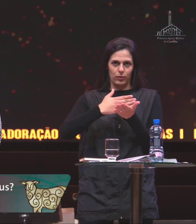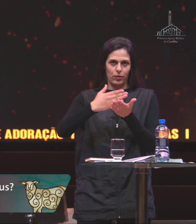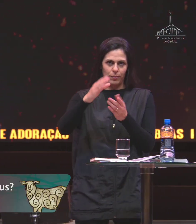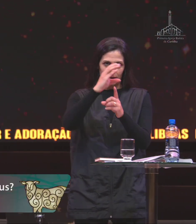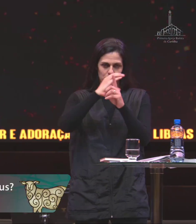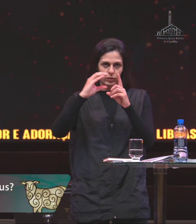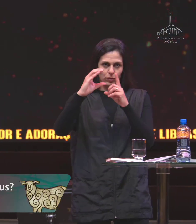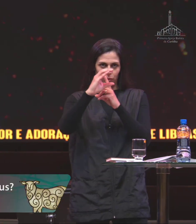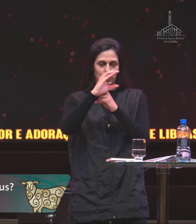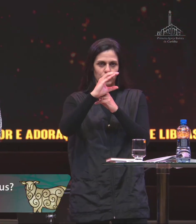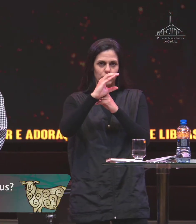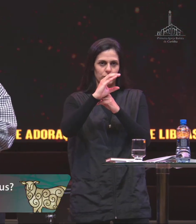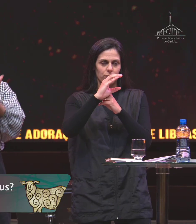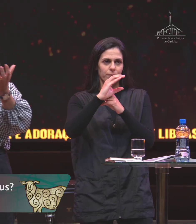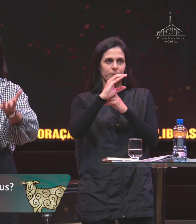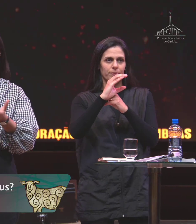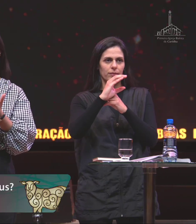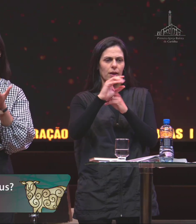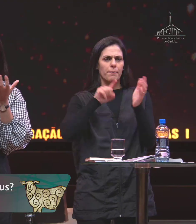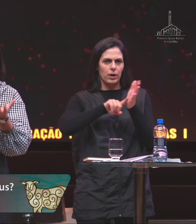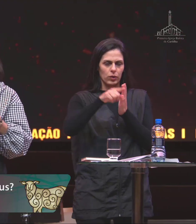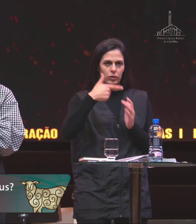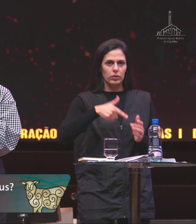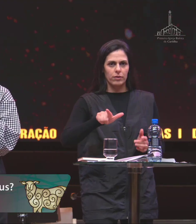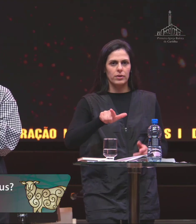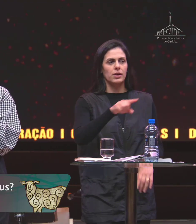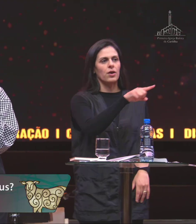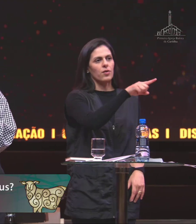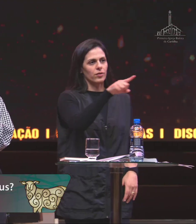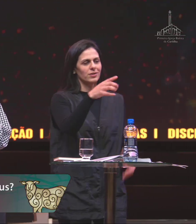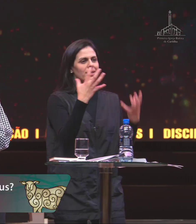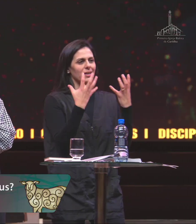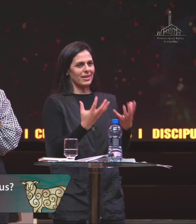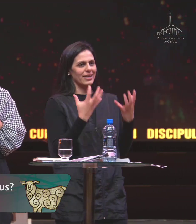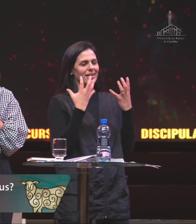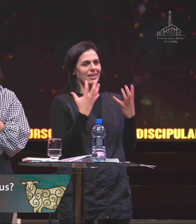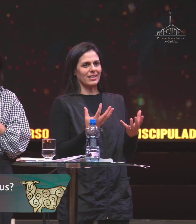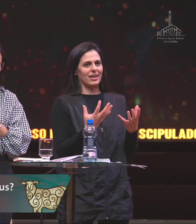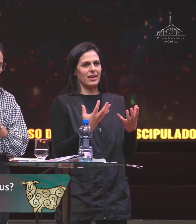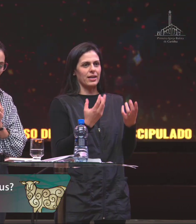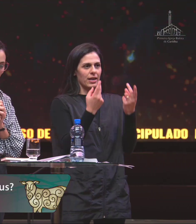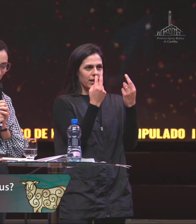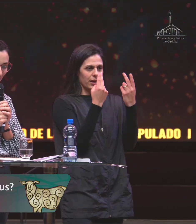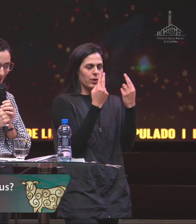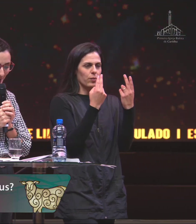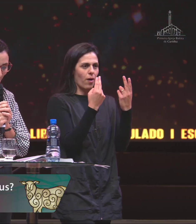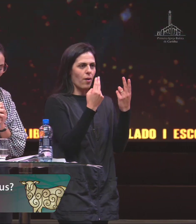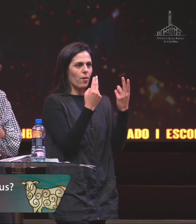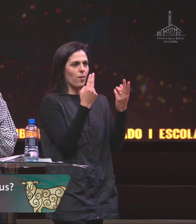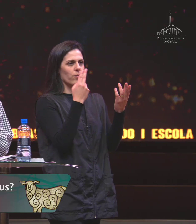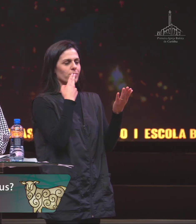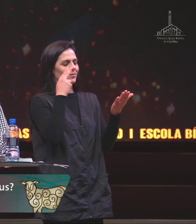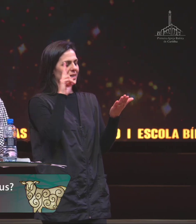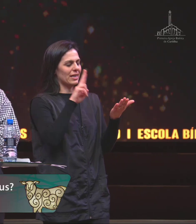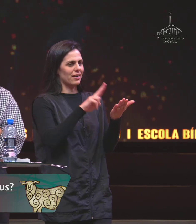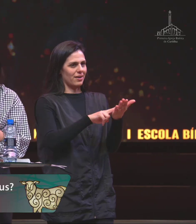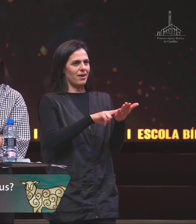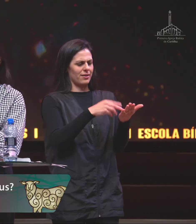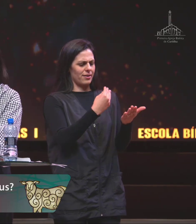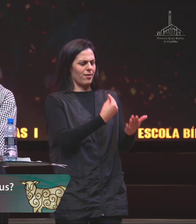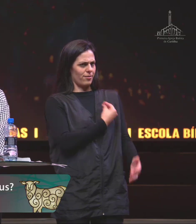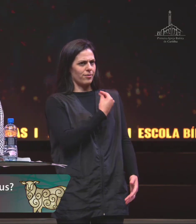dia, e você chega na porta do céu, e Jesus está lá, assim, na frente do portão. E Ele